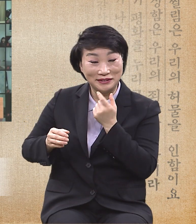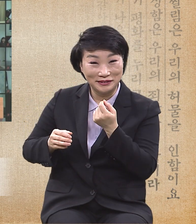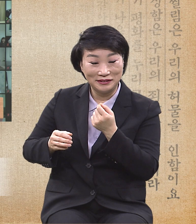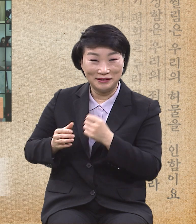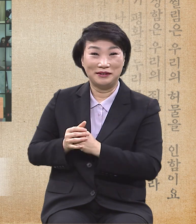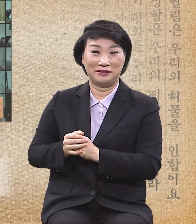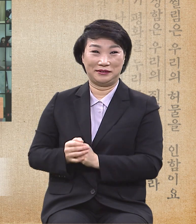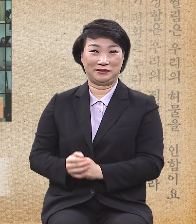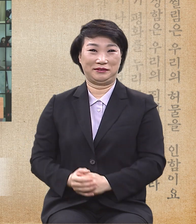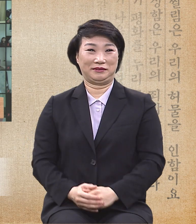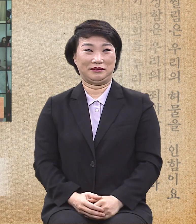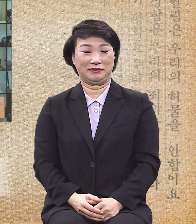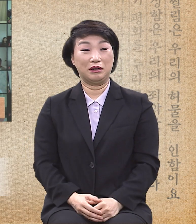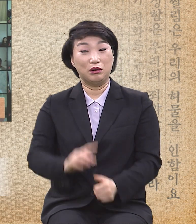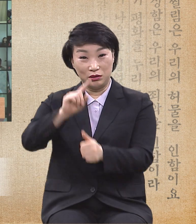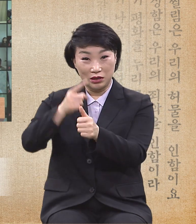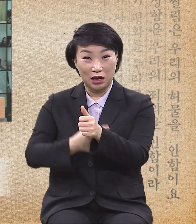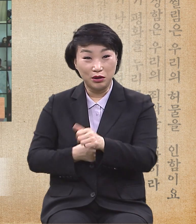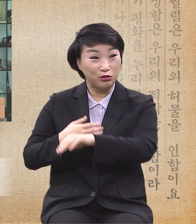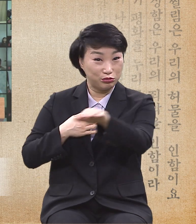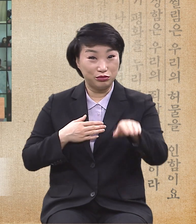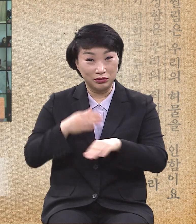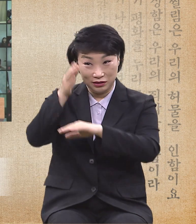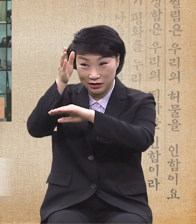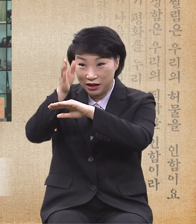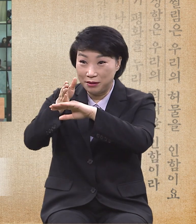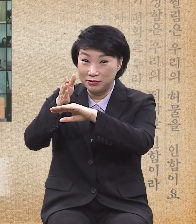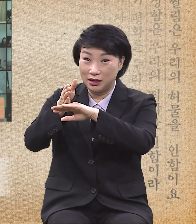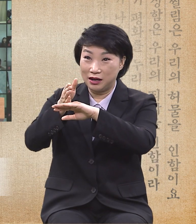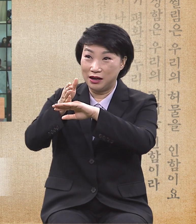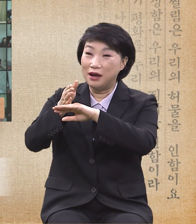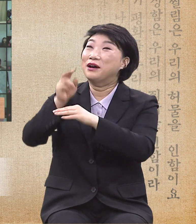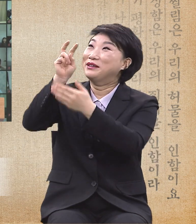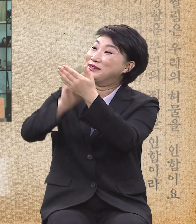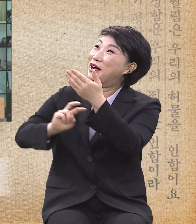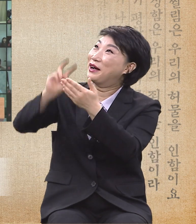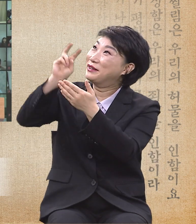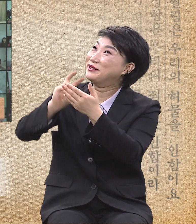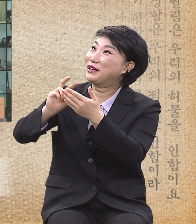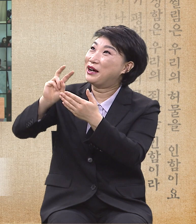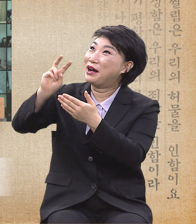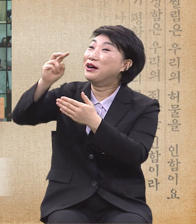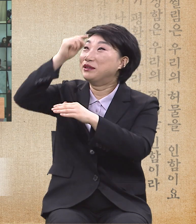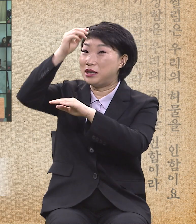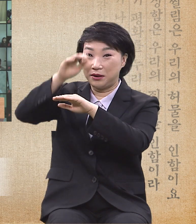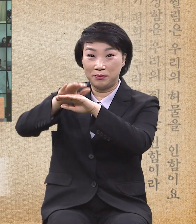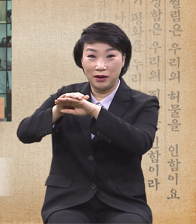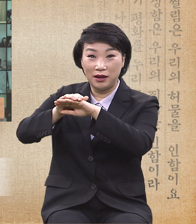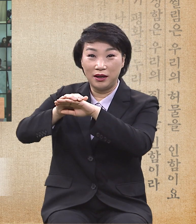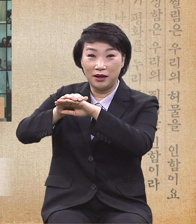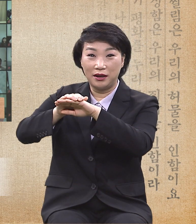분이다. 당연히 감사와 찬양과 예배로